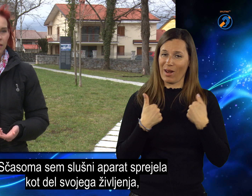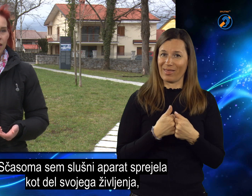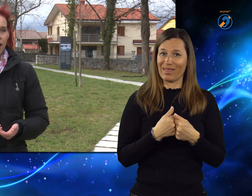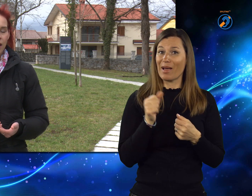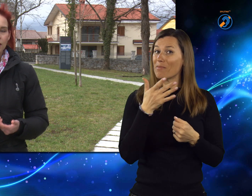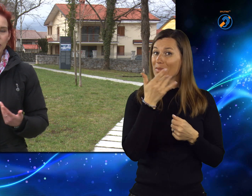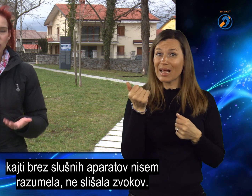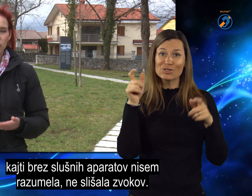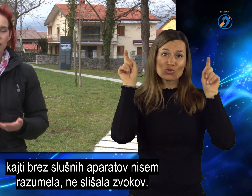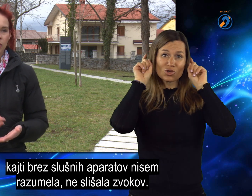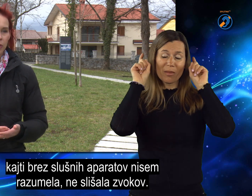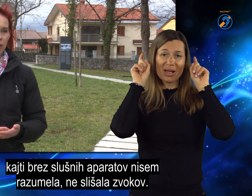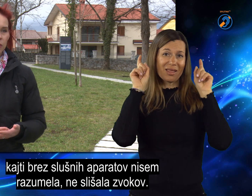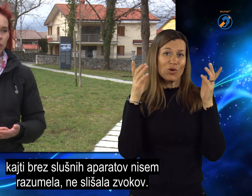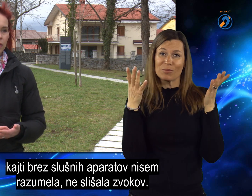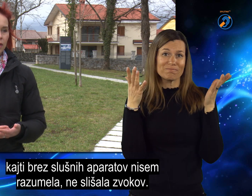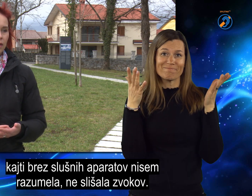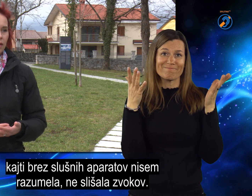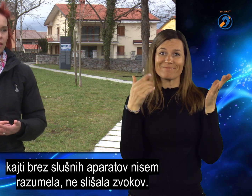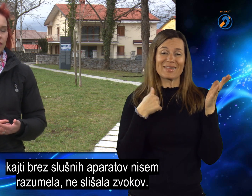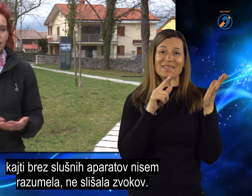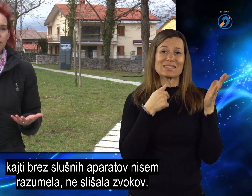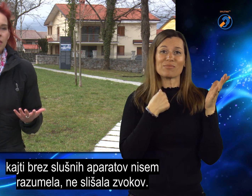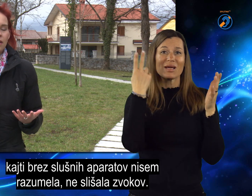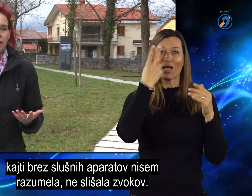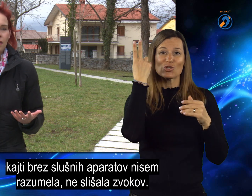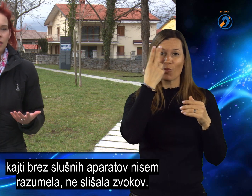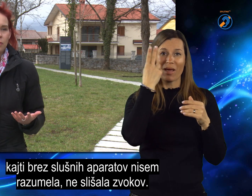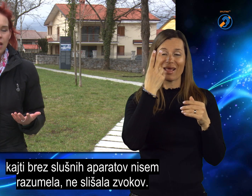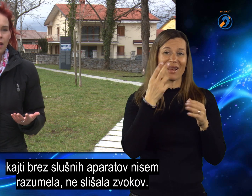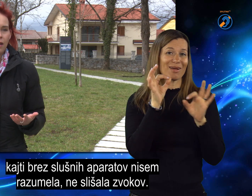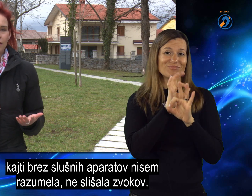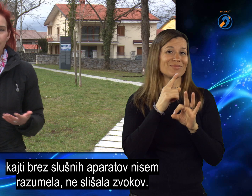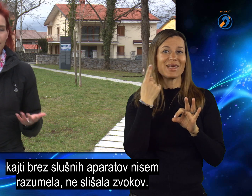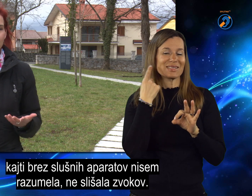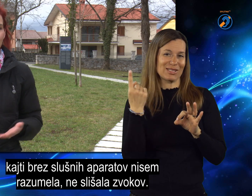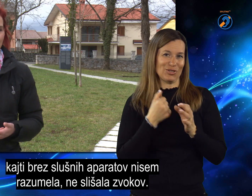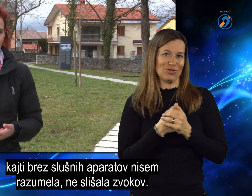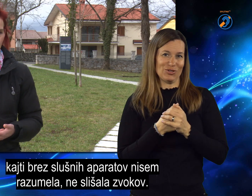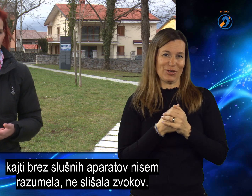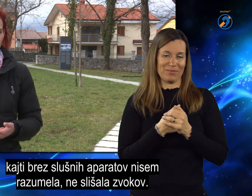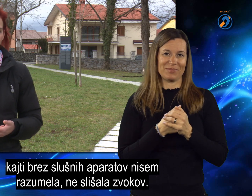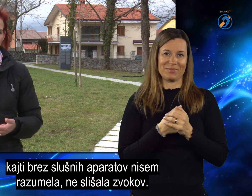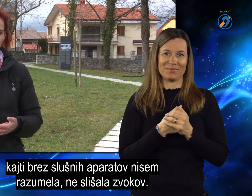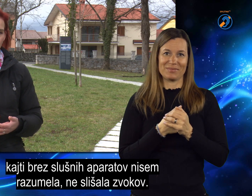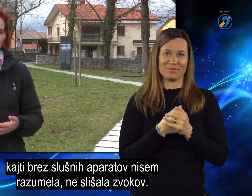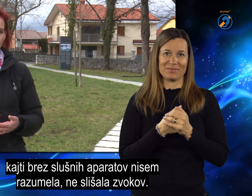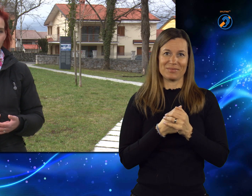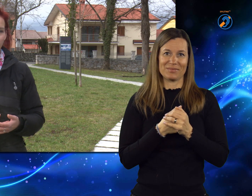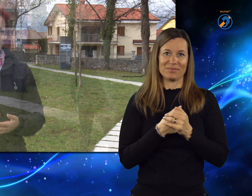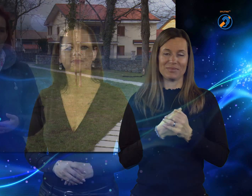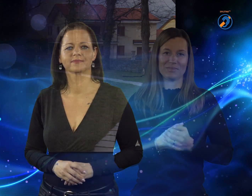življenja, kajti pri slušnih aparatov nisem razumela, ne slišala teh